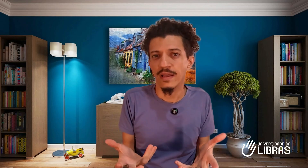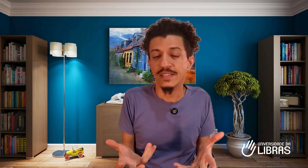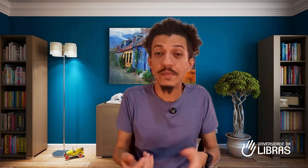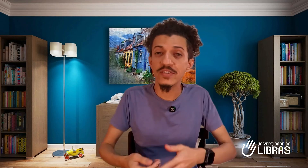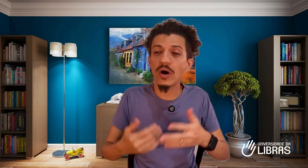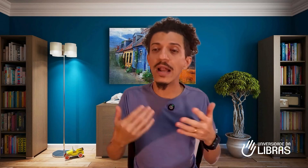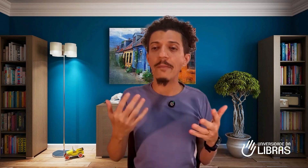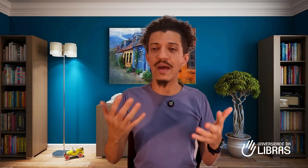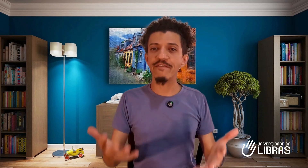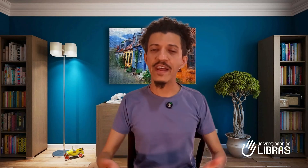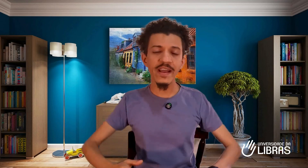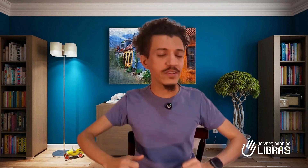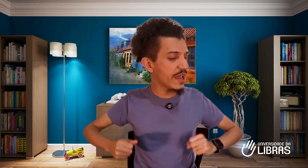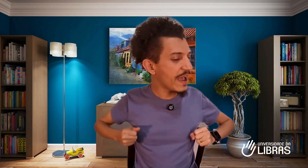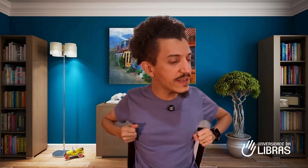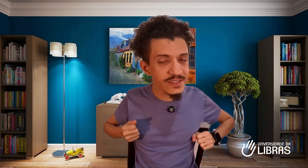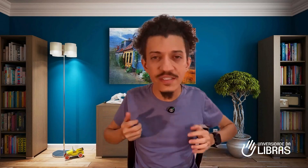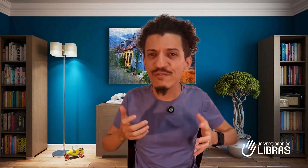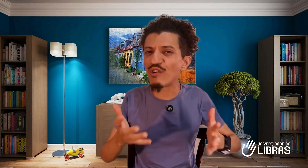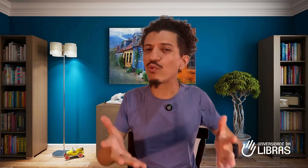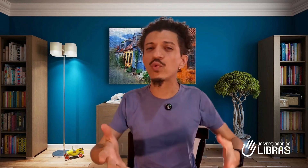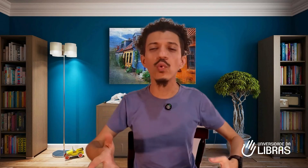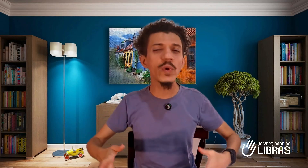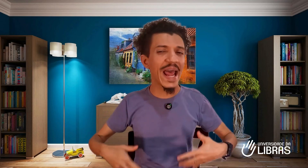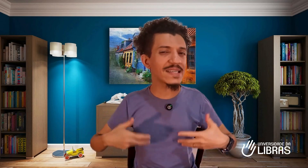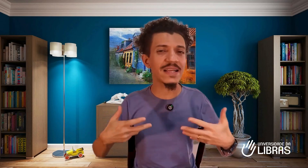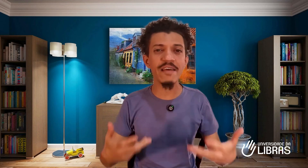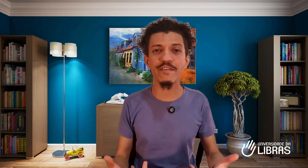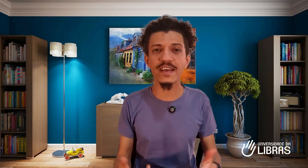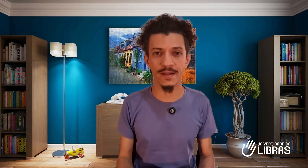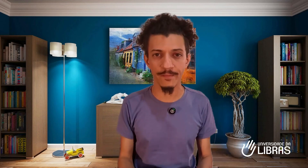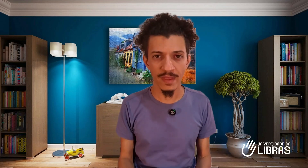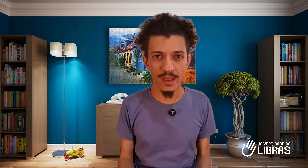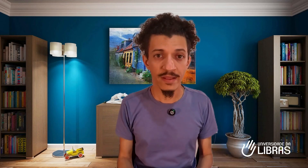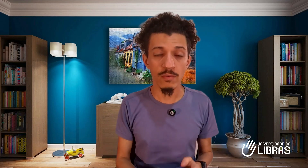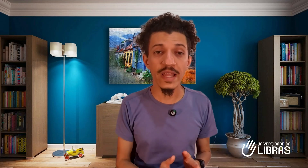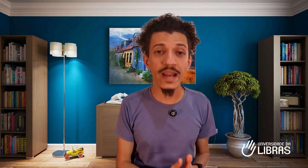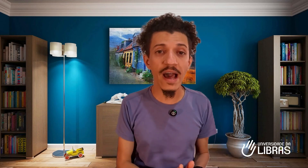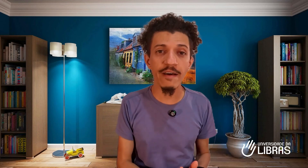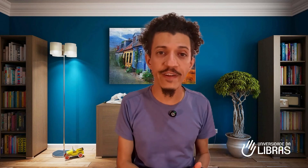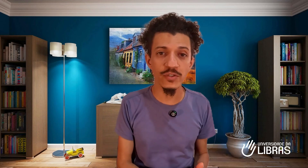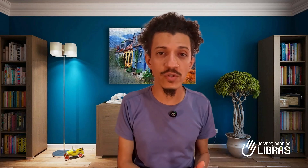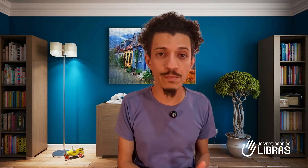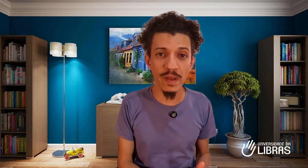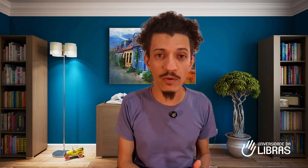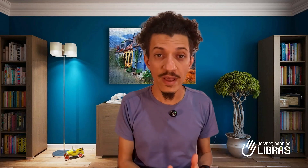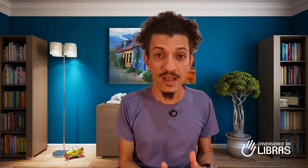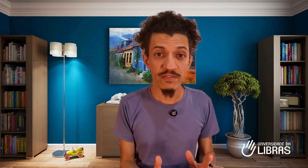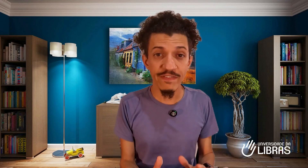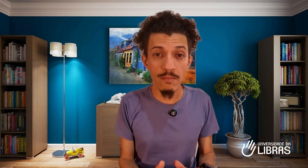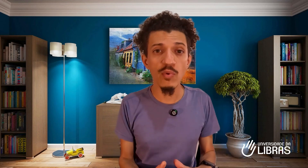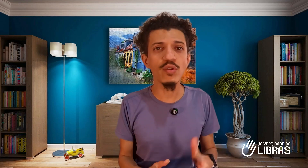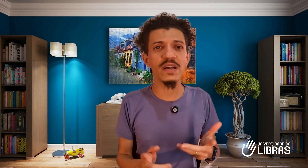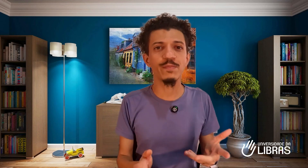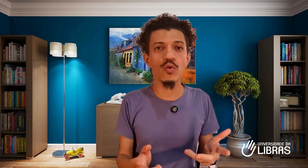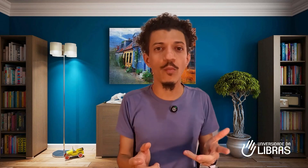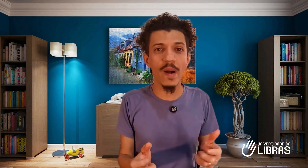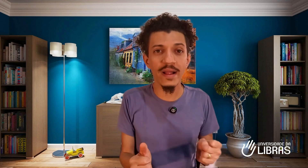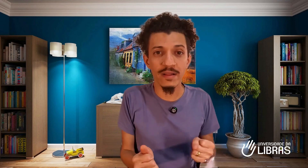precisa de olhar para frente, é essa desenvoltura, é essa leveza. Então, treinar na frente do espelho, você vai ficar muito mais preocupada